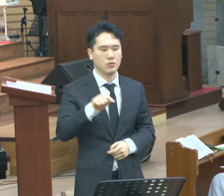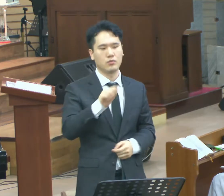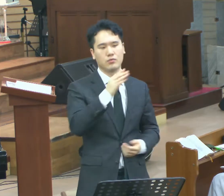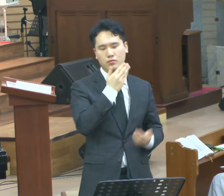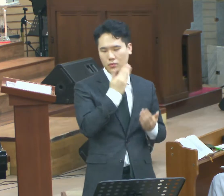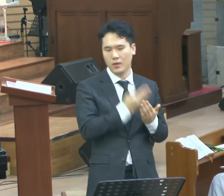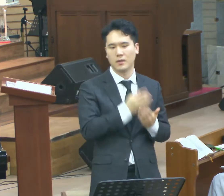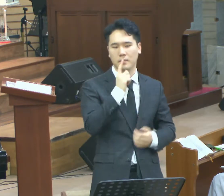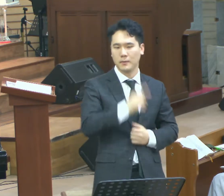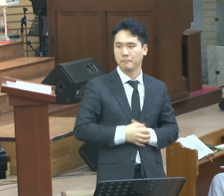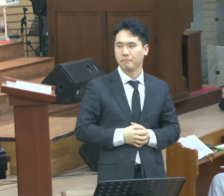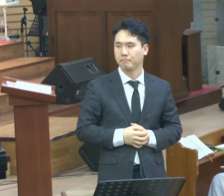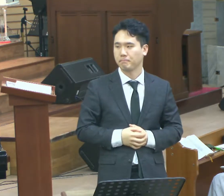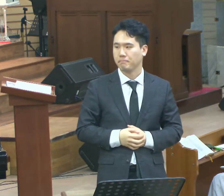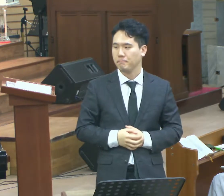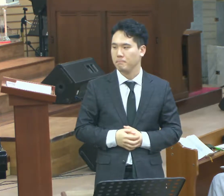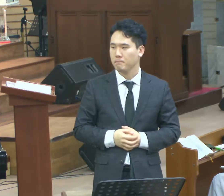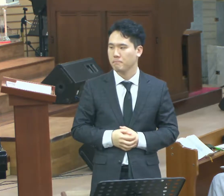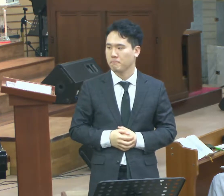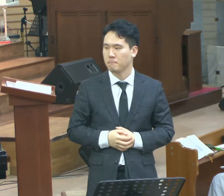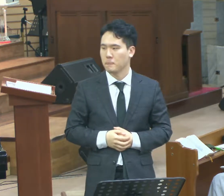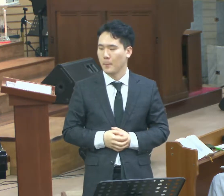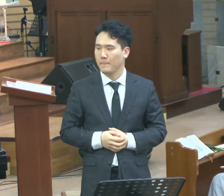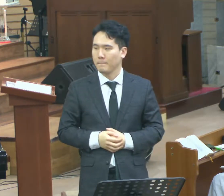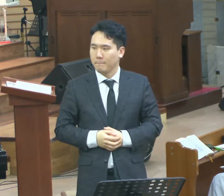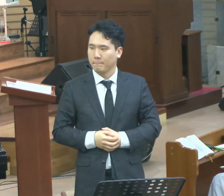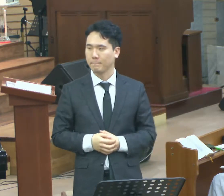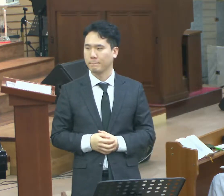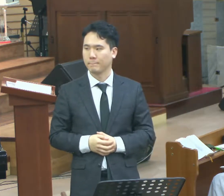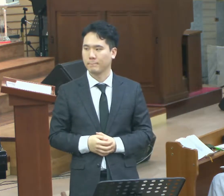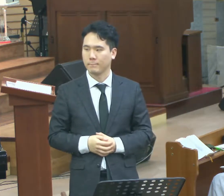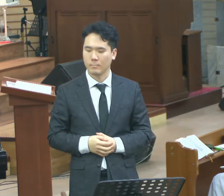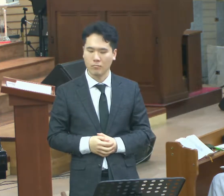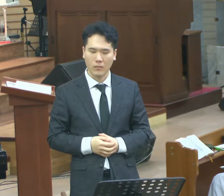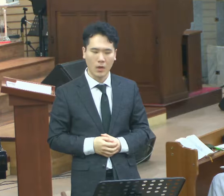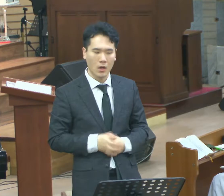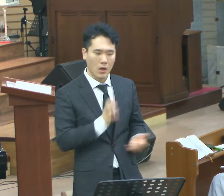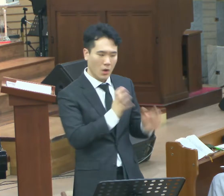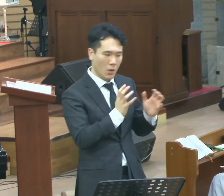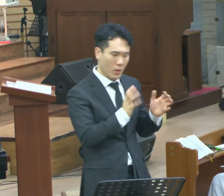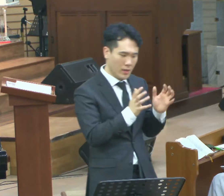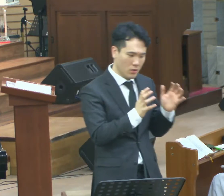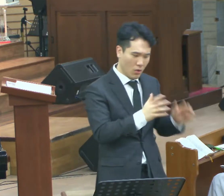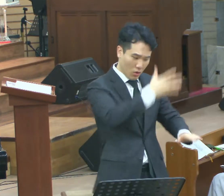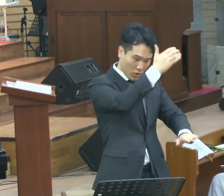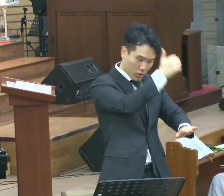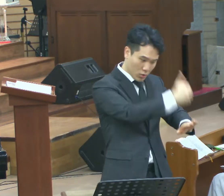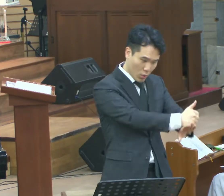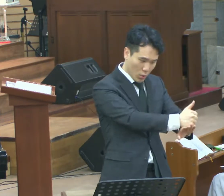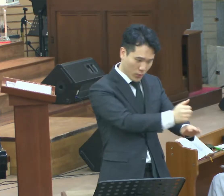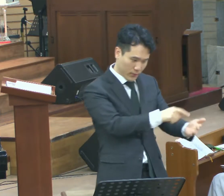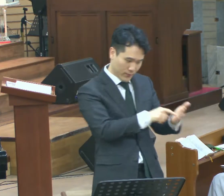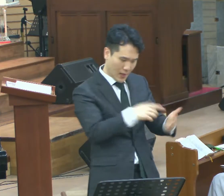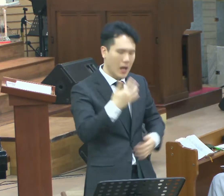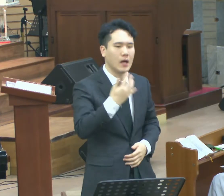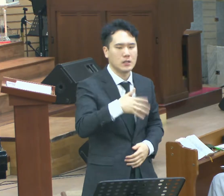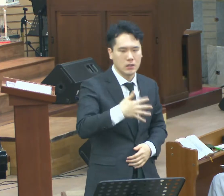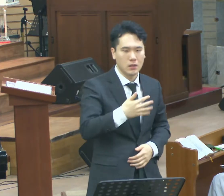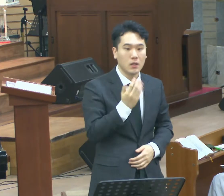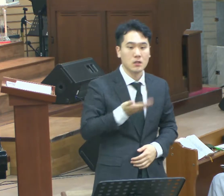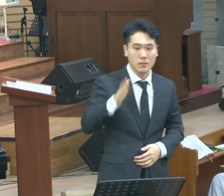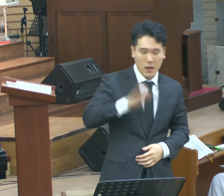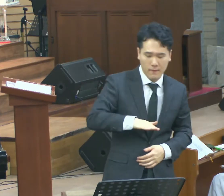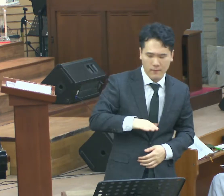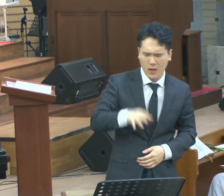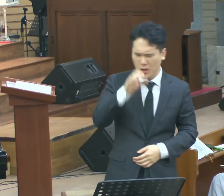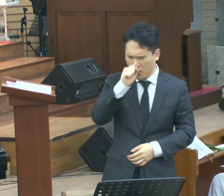안 났어요. 그러면 일단 되는 쪽으로 가야 돼요. 그거 해줘가지고 교회가 무너지지 않아요. 그걸 해주면 교회는